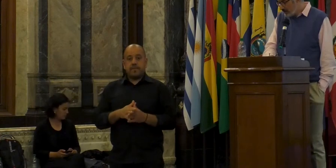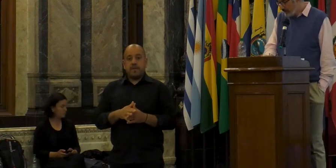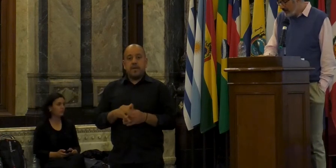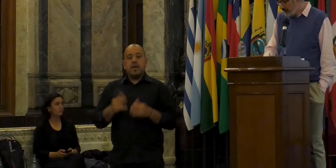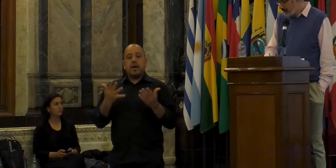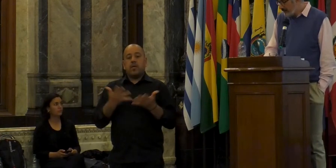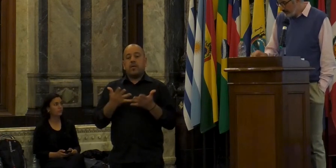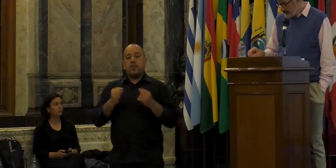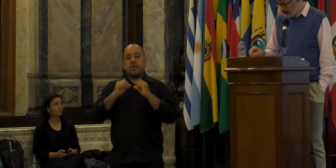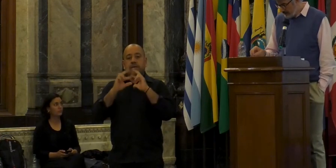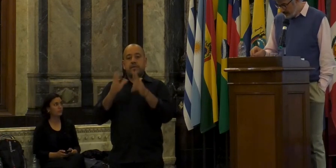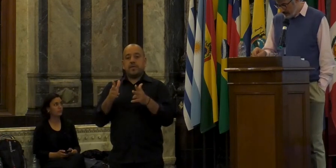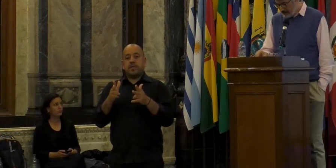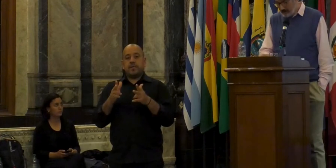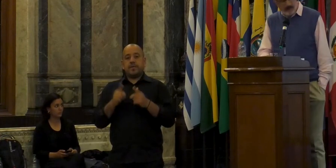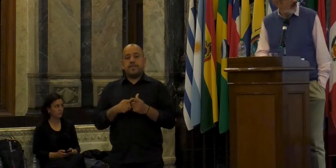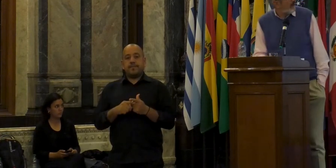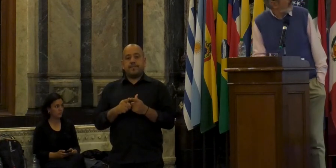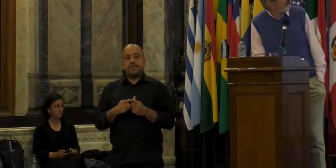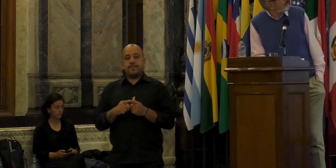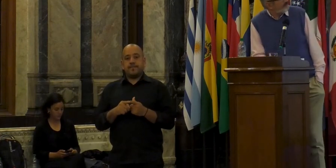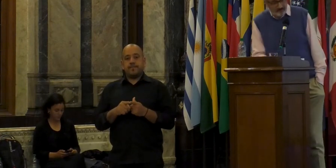apuntar solamente